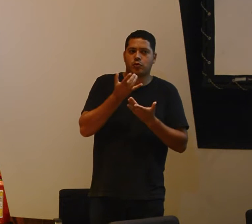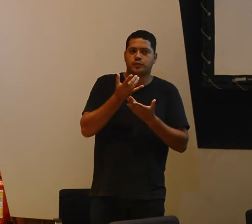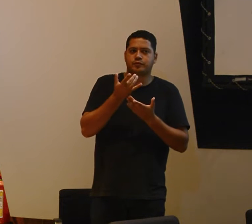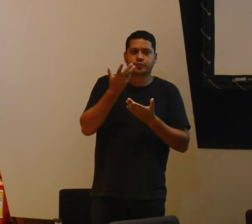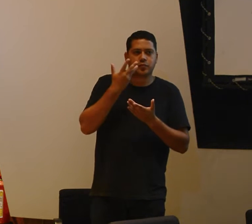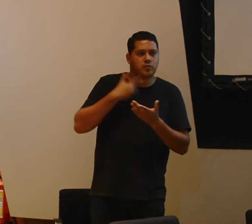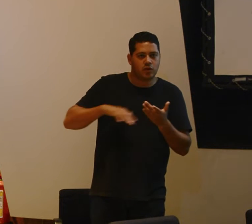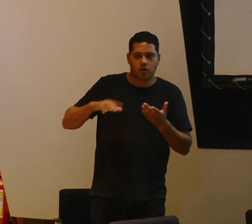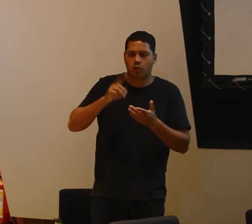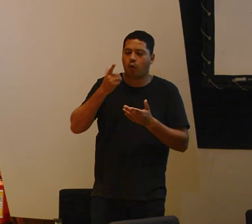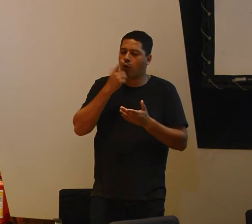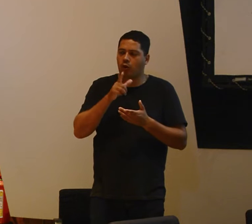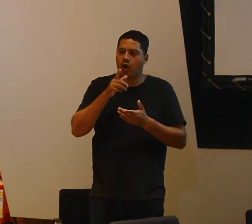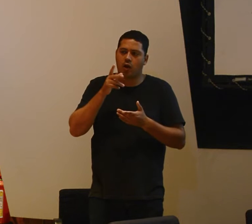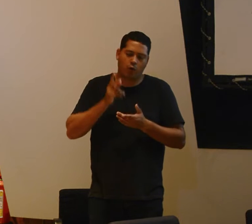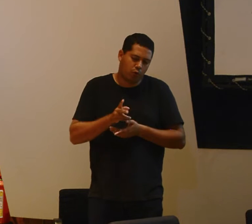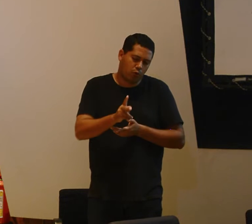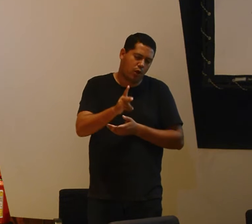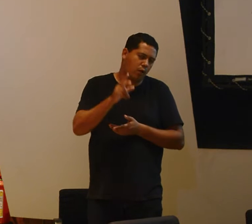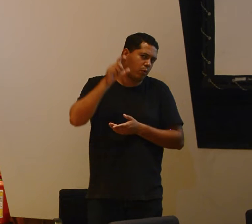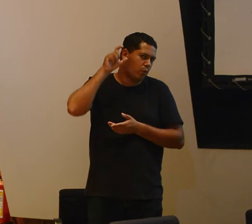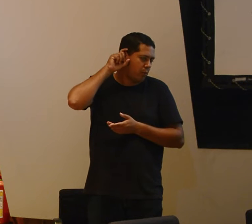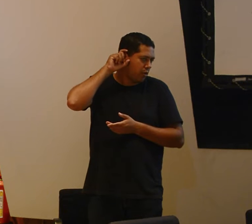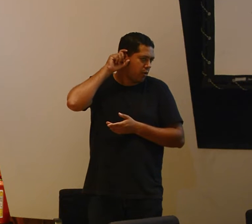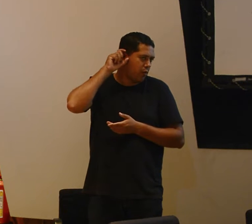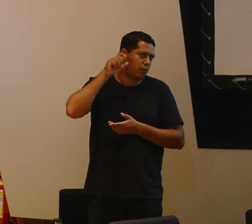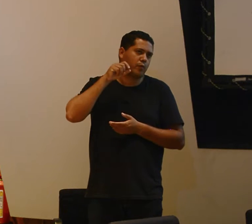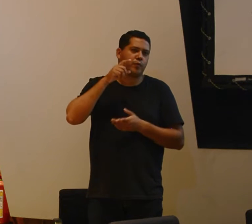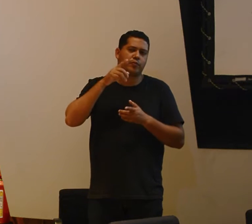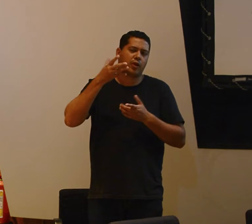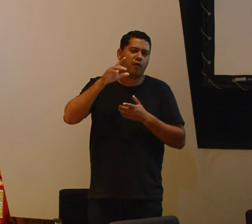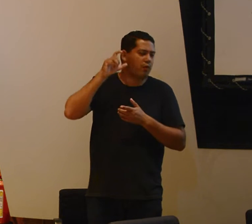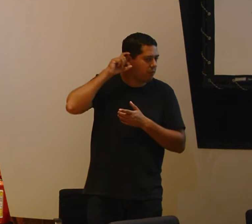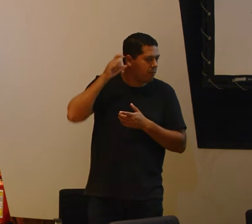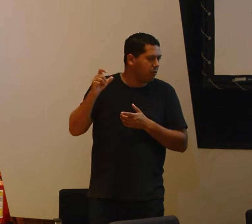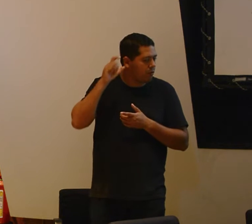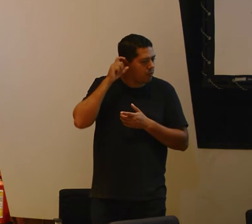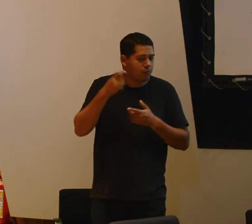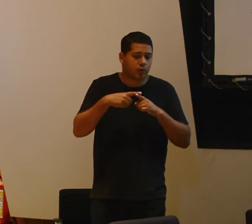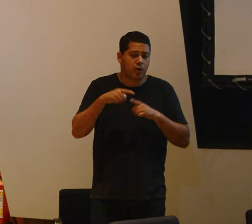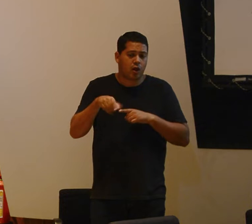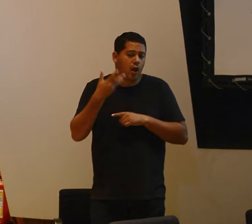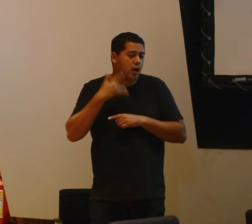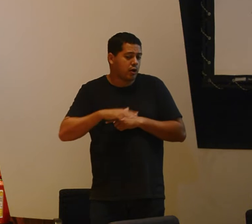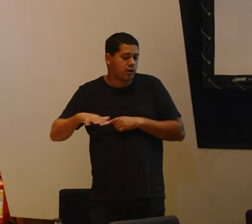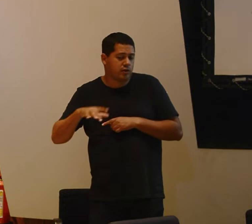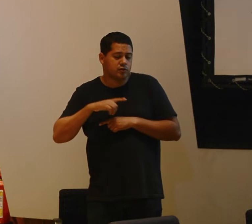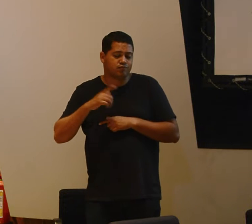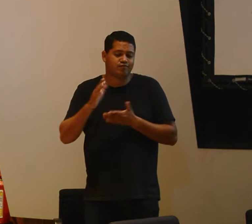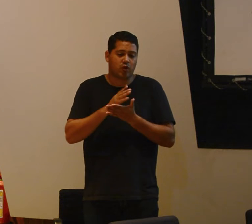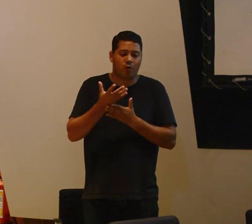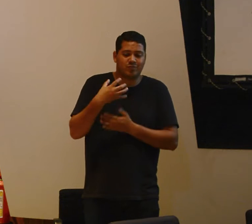manter o uso contínuo do aparelho, às vezes ficar retirando. Por quê? Porque muitas vezes essa criança vai ter alguma demanda referente às